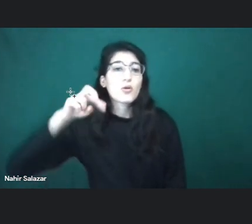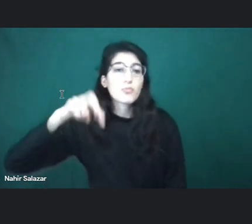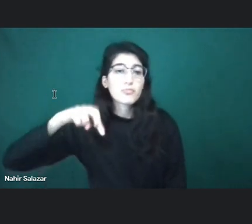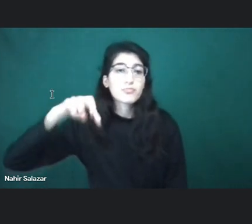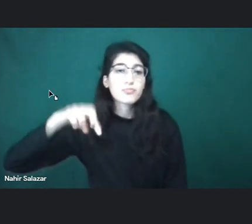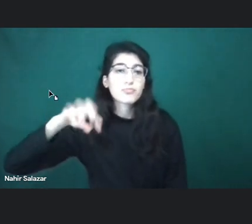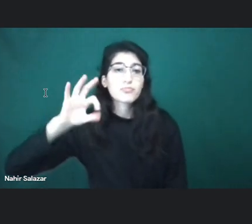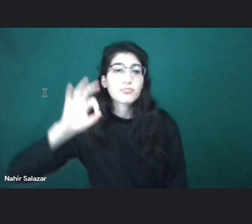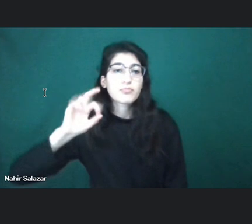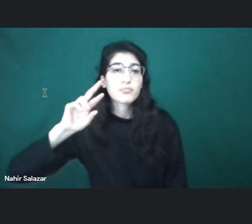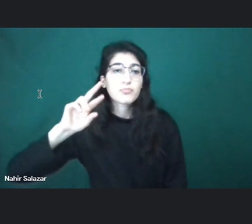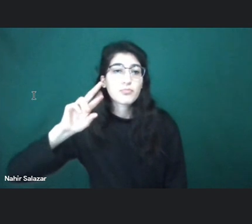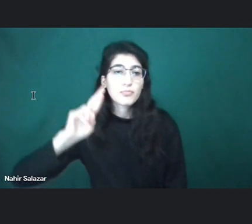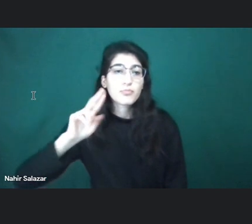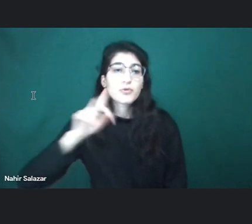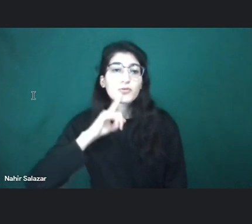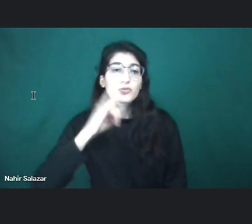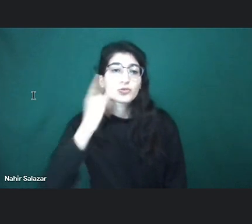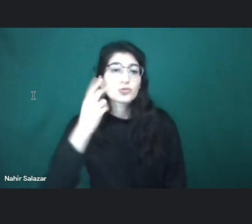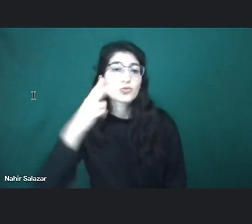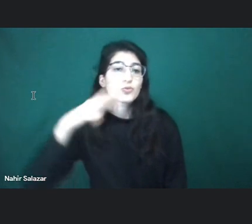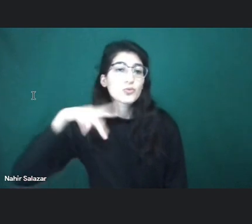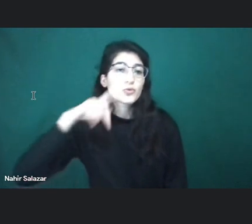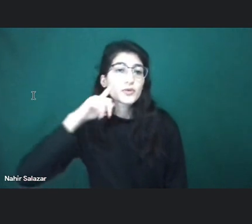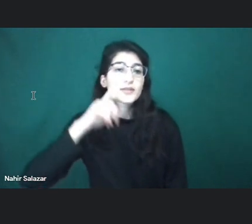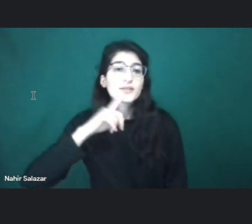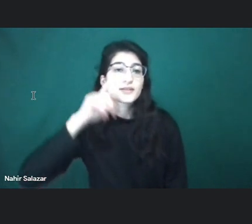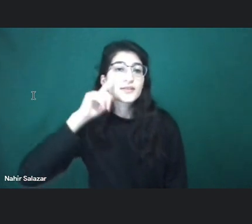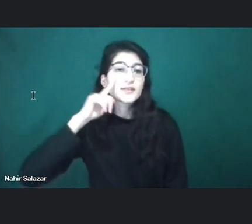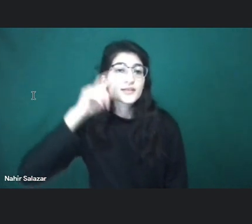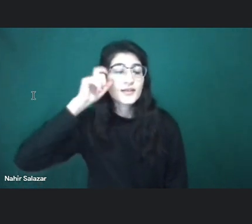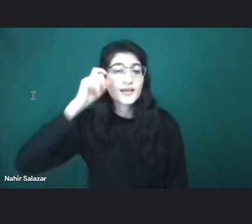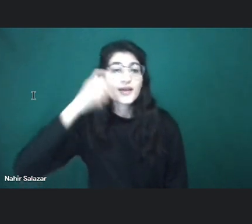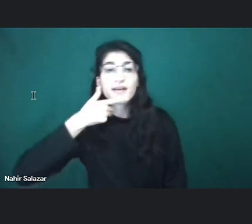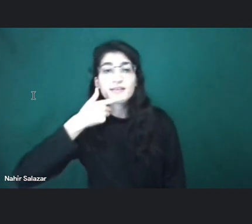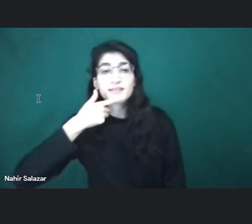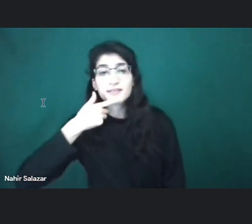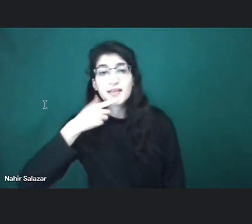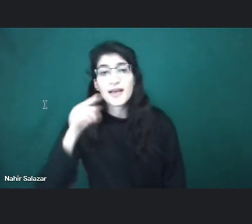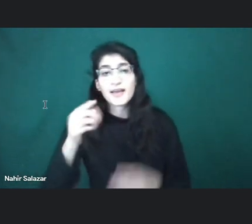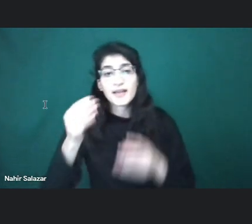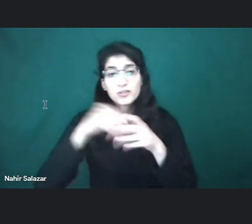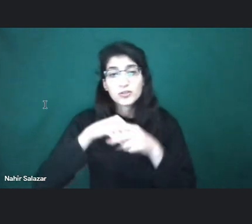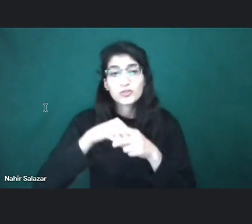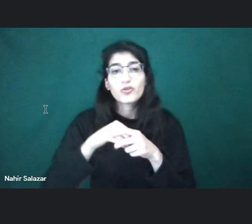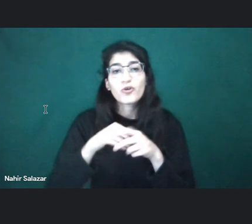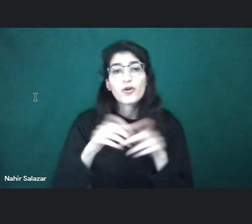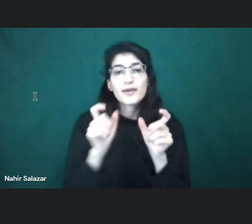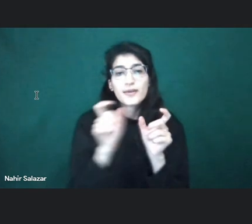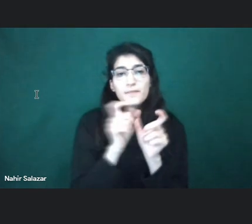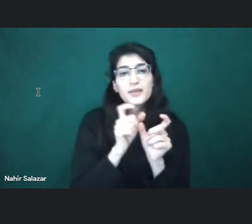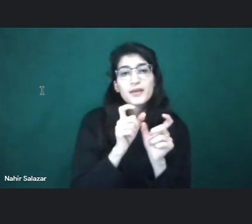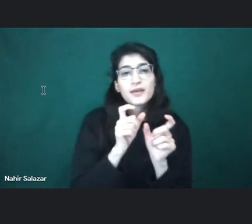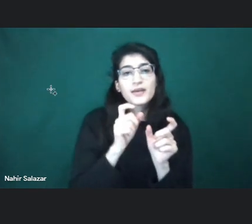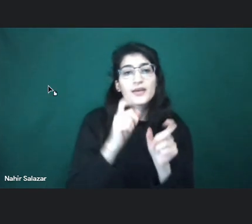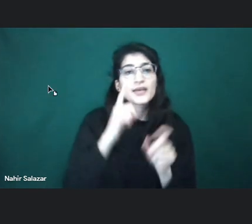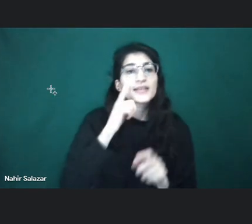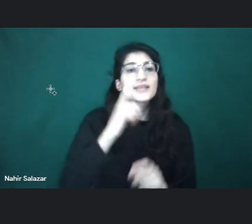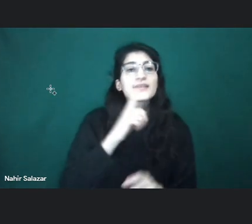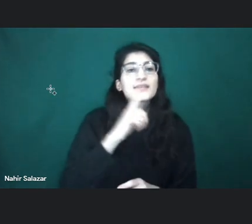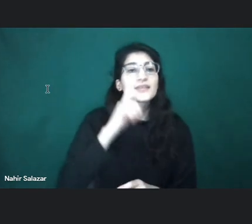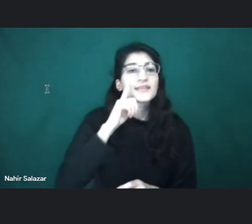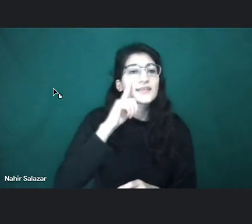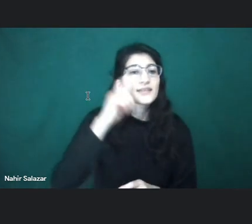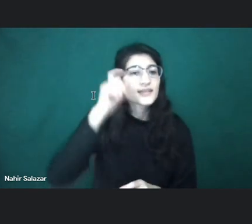la lista, porque claro, se le agrega, ¿sí? A know. Lo que pasa es que no hay otros. Claro, esa es